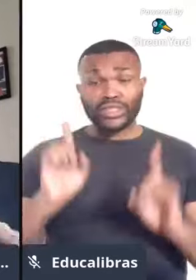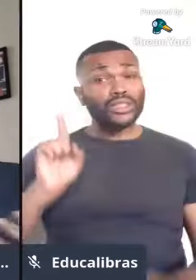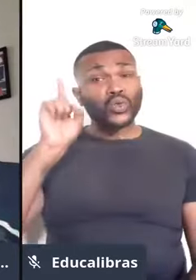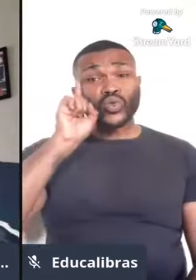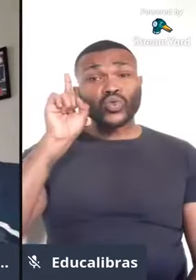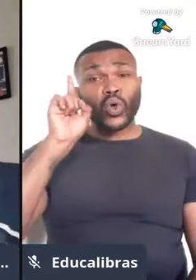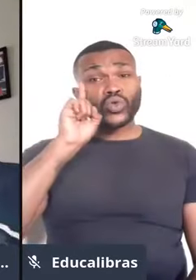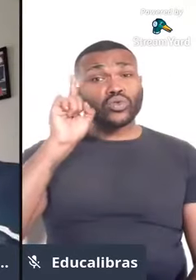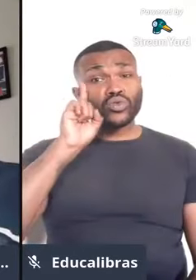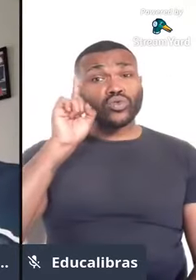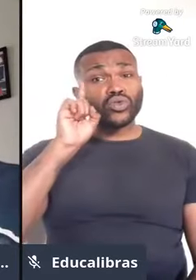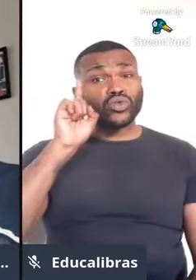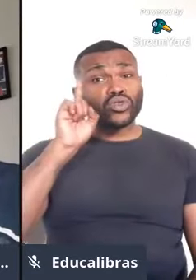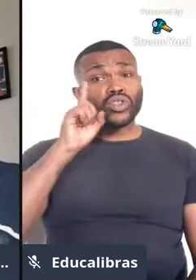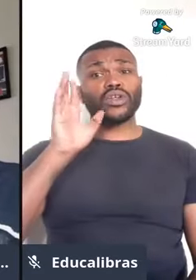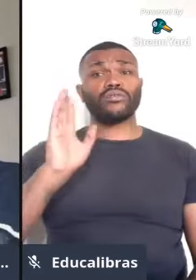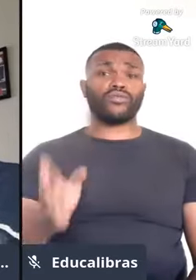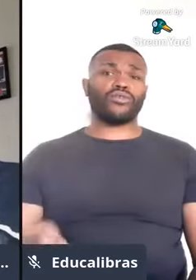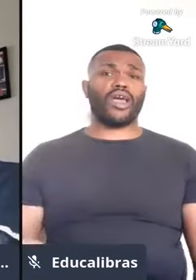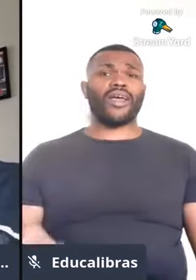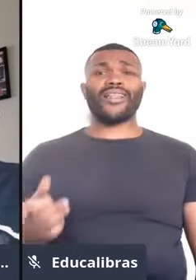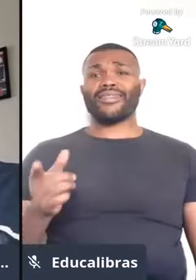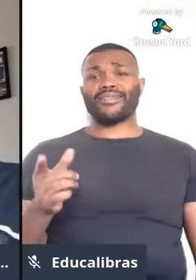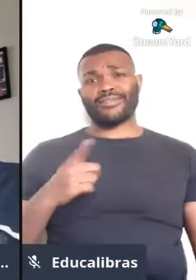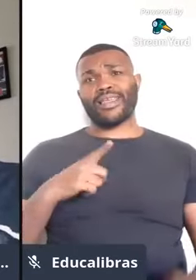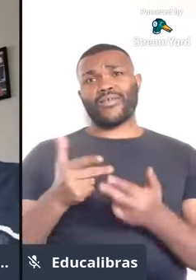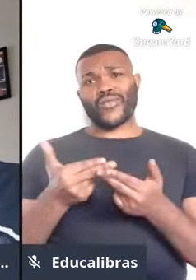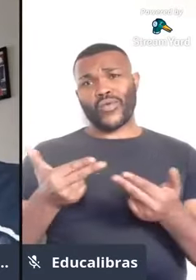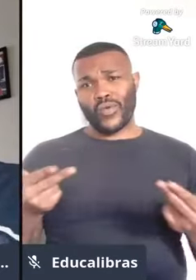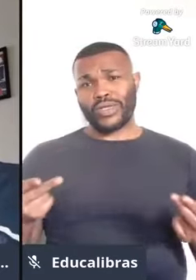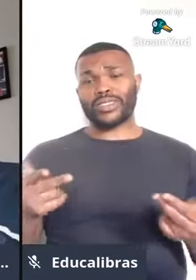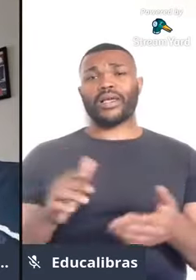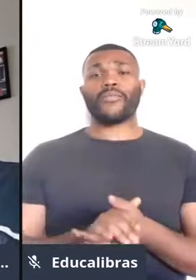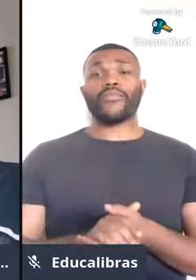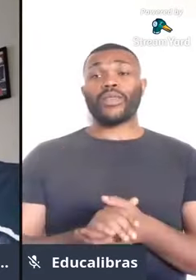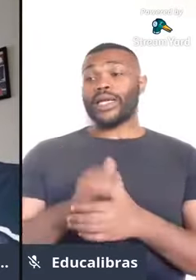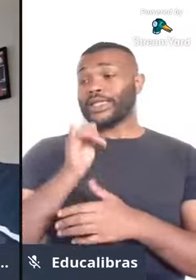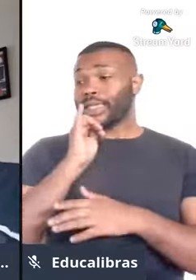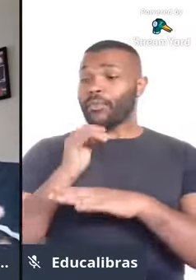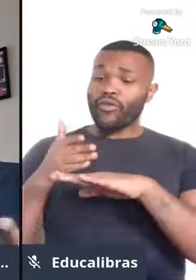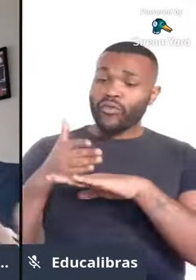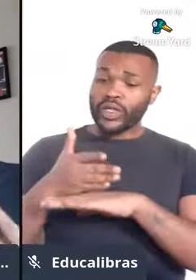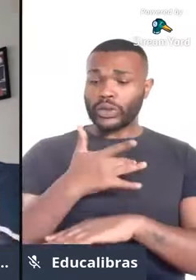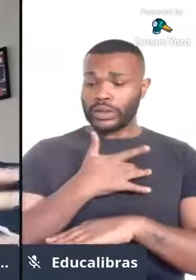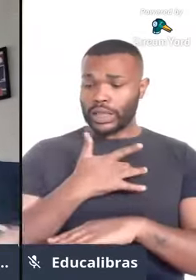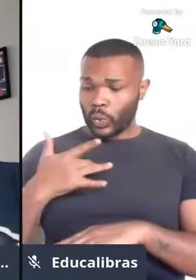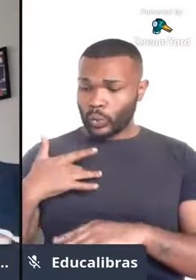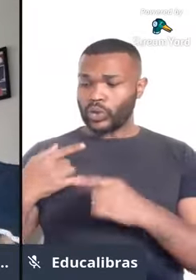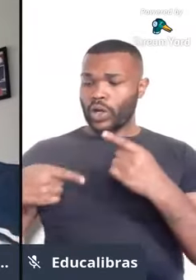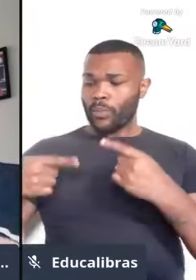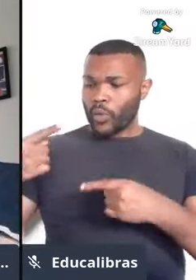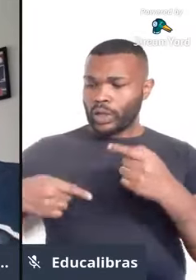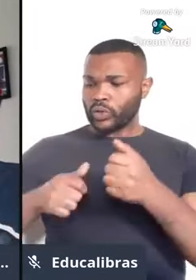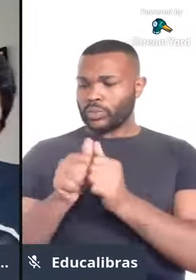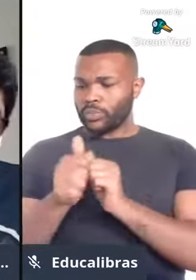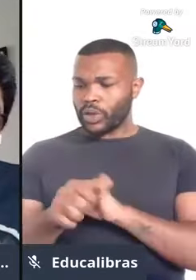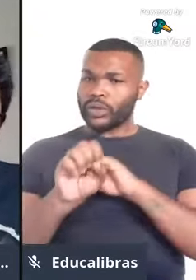ela é cercada de várias coisas. Você está envolvido no meio político, você está envolvido na saúde, você está envolvido na educação, está envolvido no esporte, está envolvido no